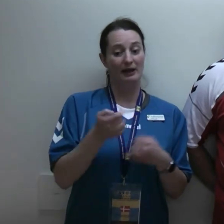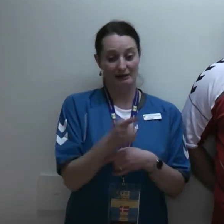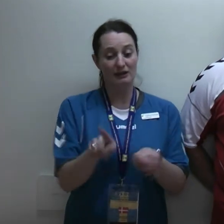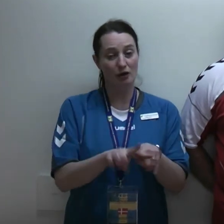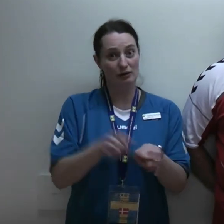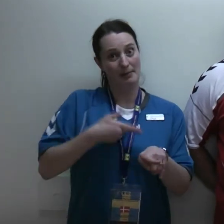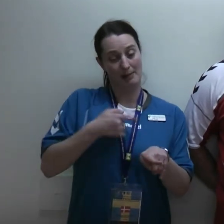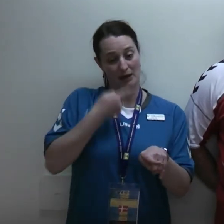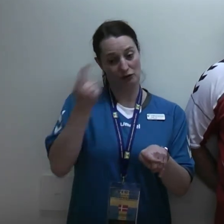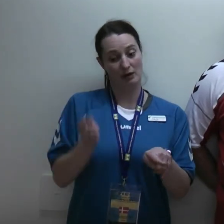kæmpestort.